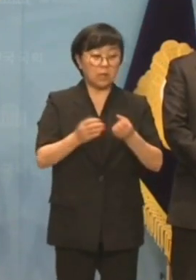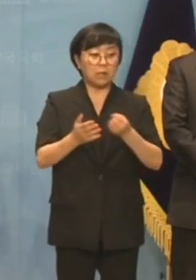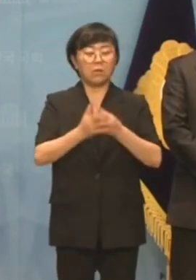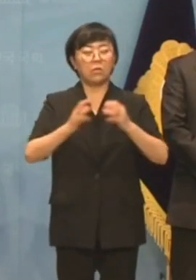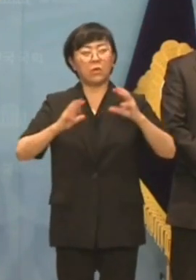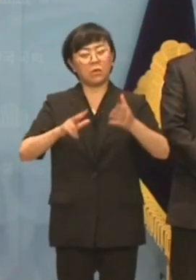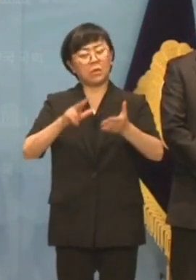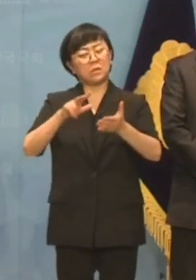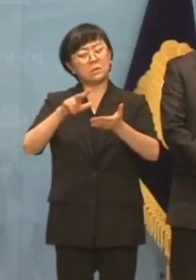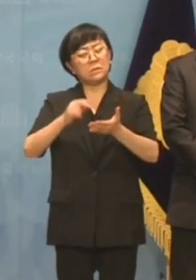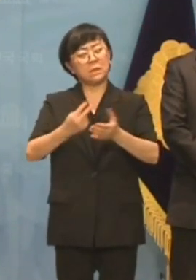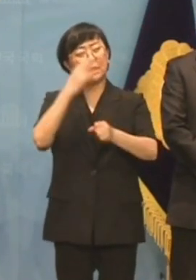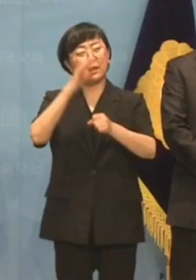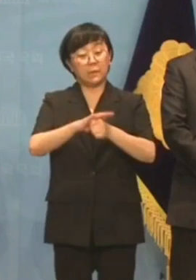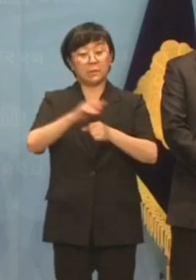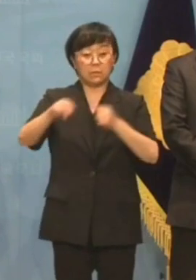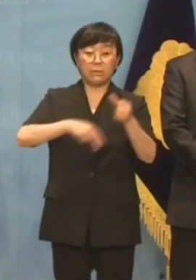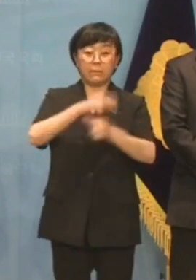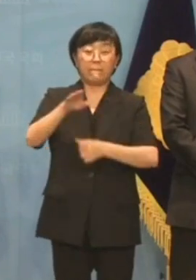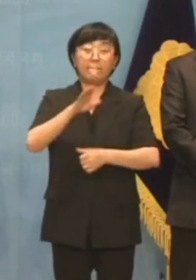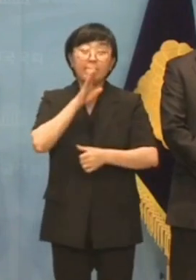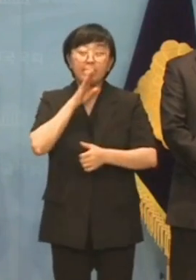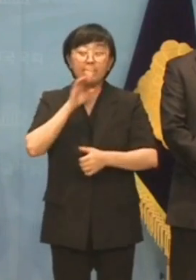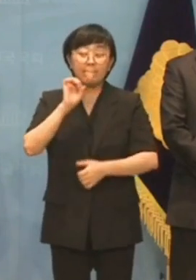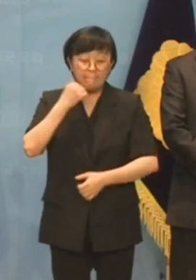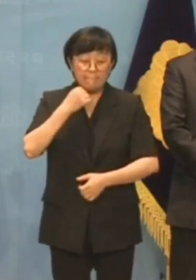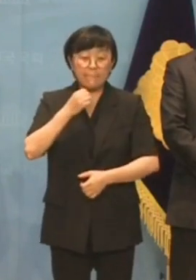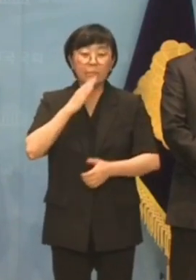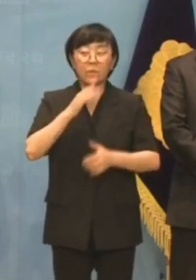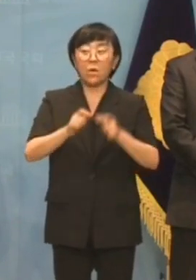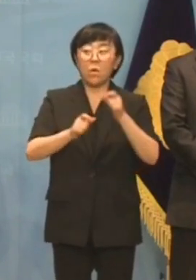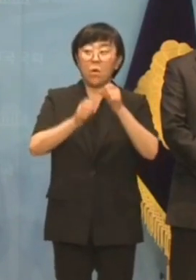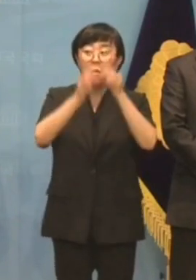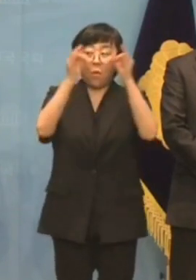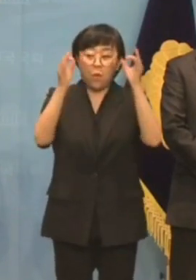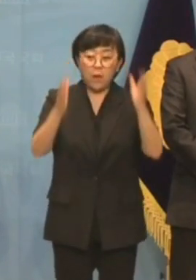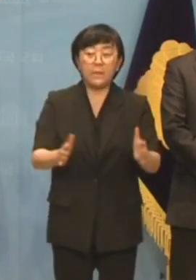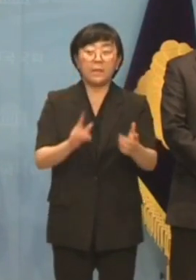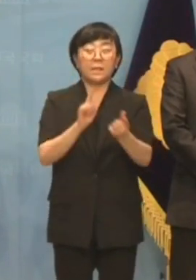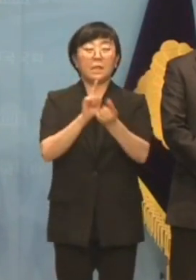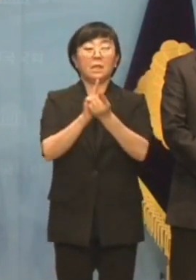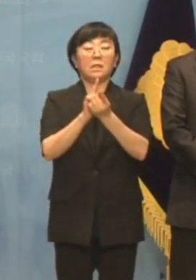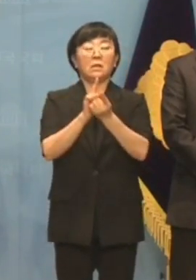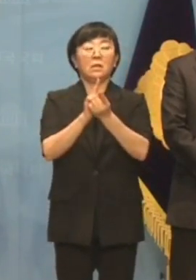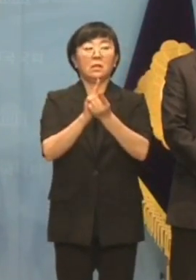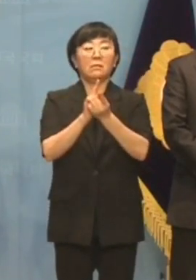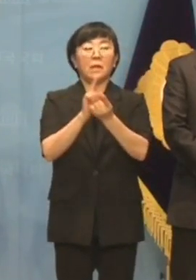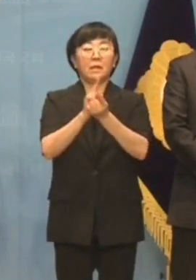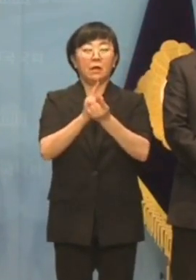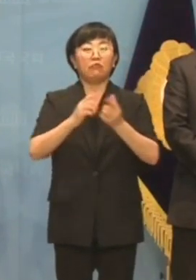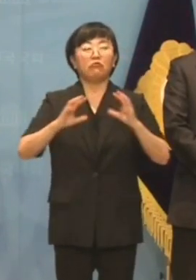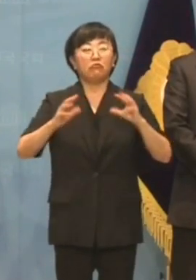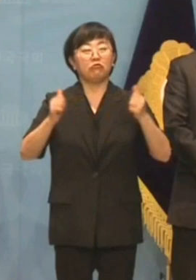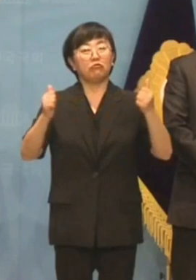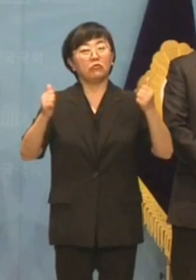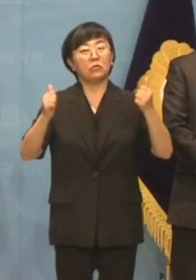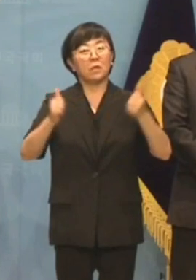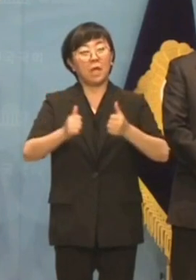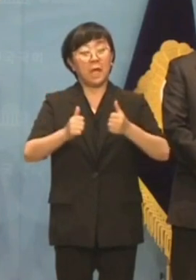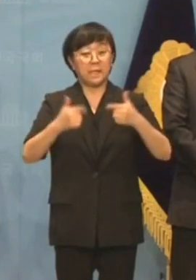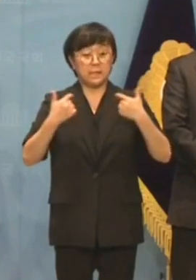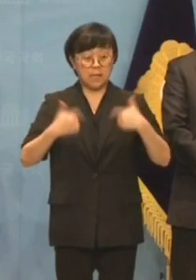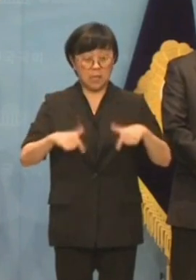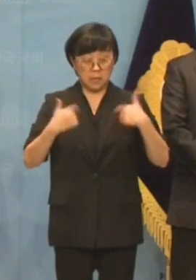외교가 참담한 이 현실 속에서 정말 어렵고 오랜만에 열린 국회 상임위가